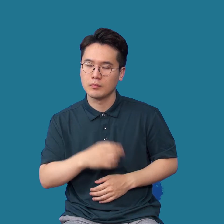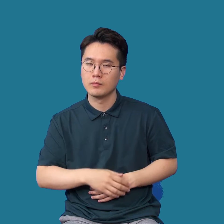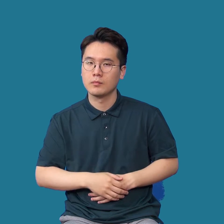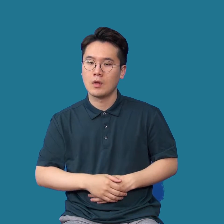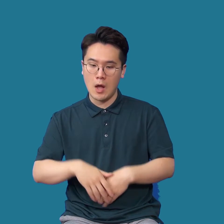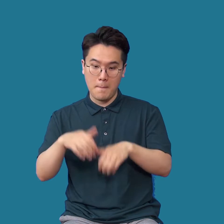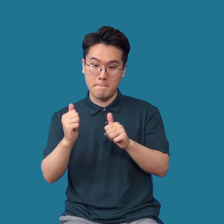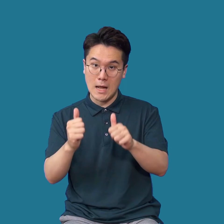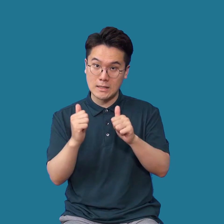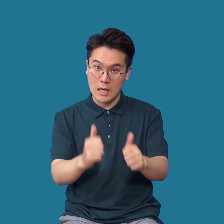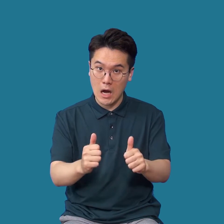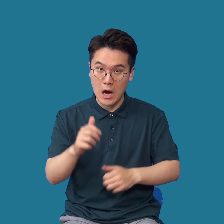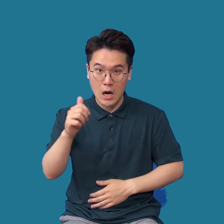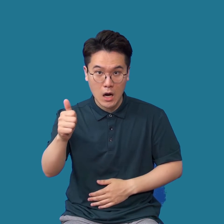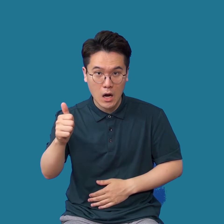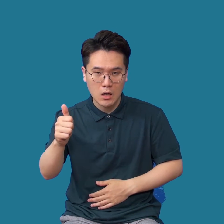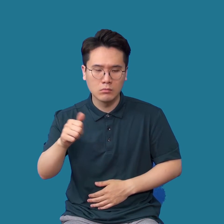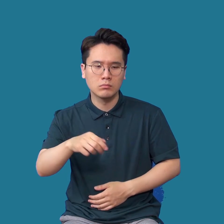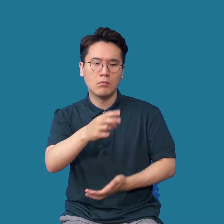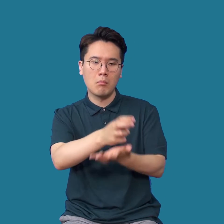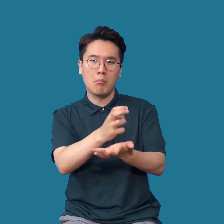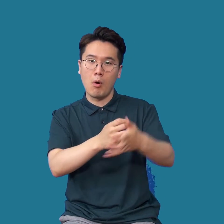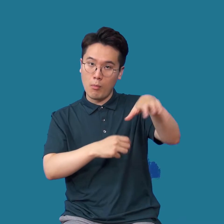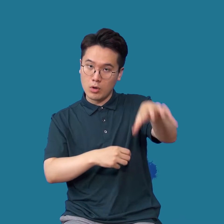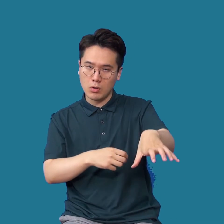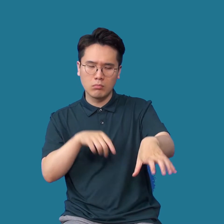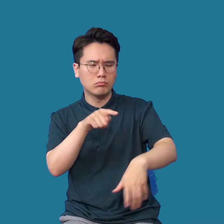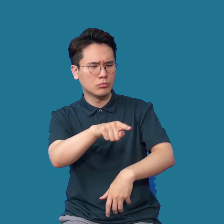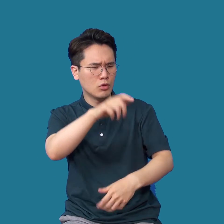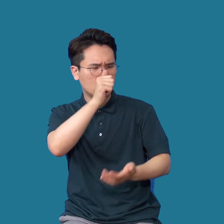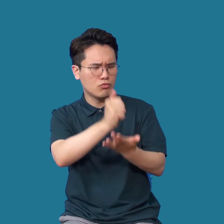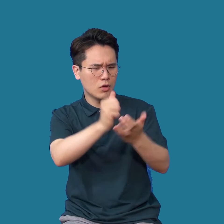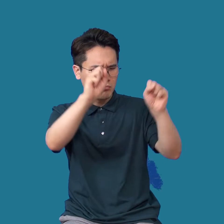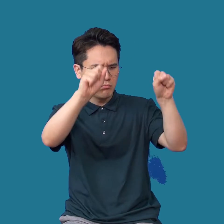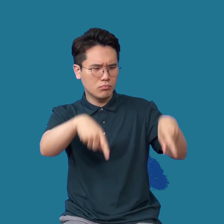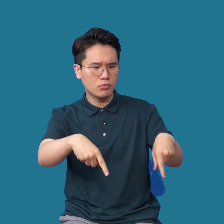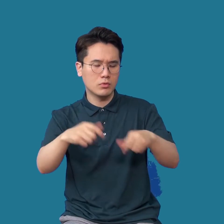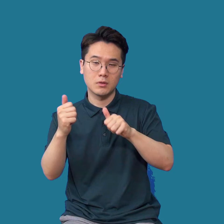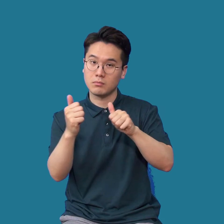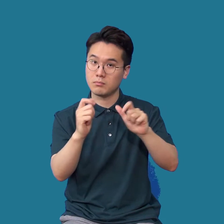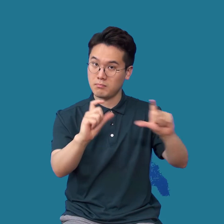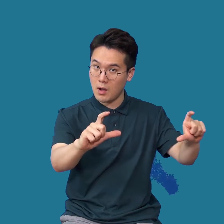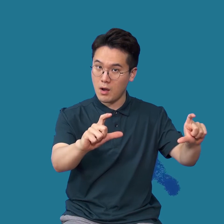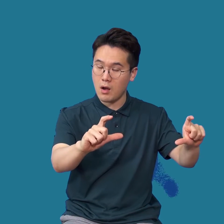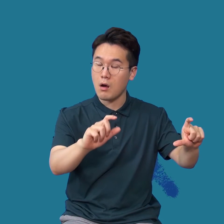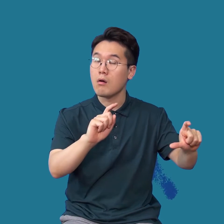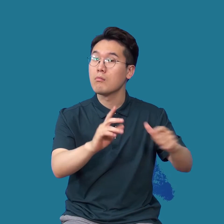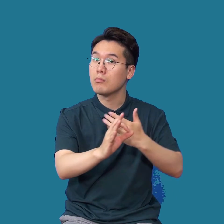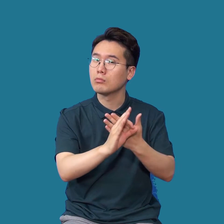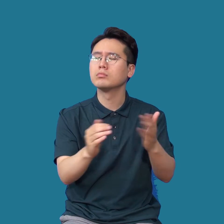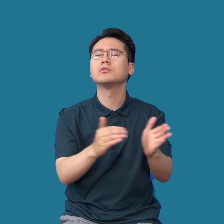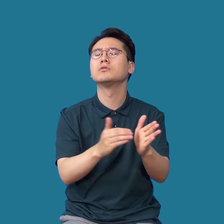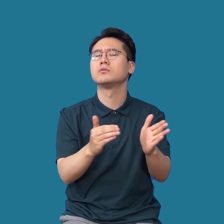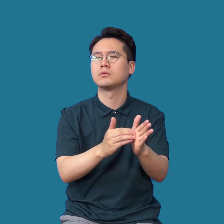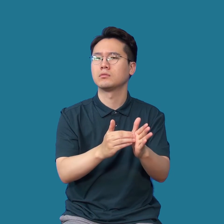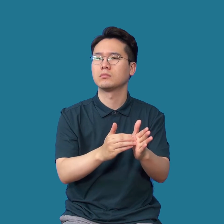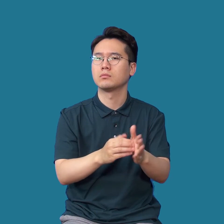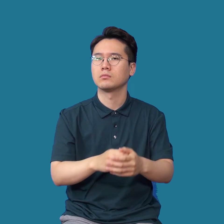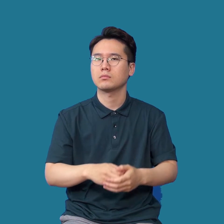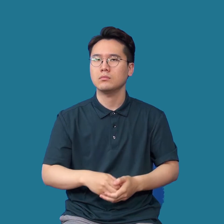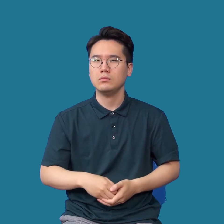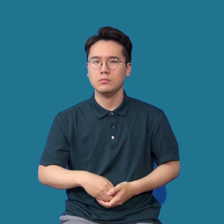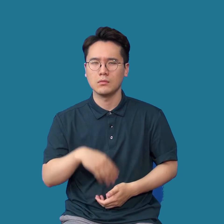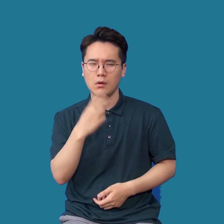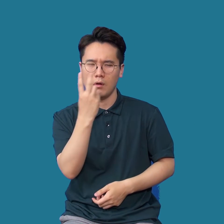무죄다 선언하면 그건 결정적인 것이고 최종적인 것입니다. 검사든 배심원이든 어느 누구든 그